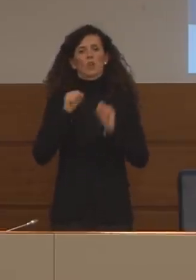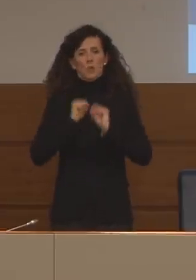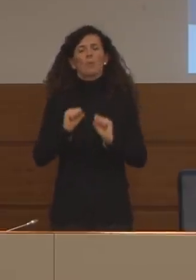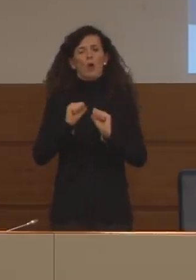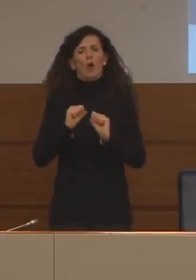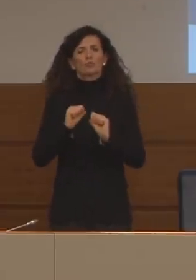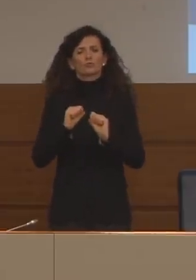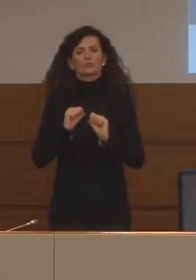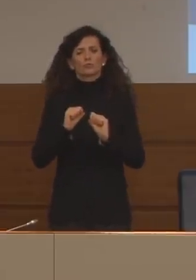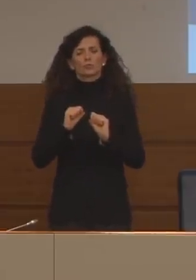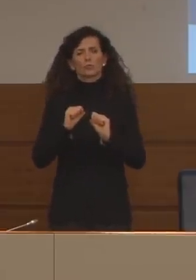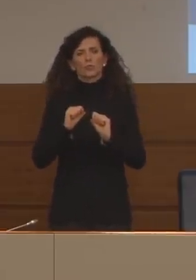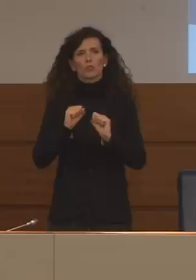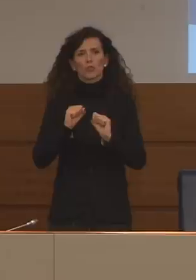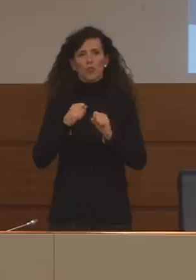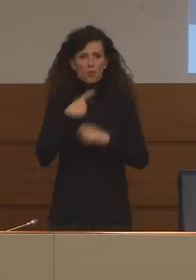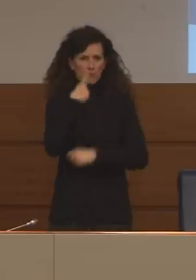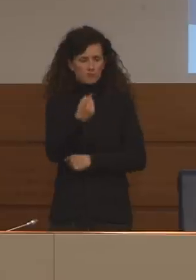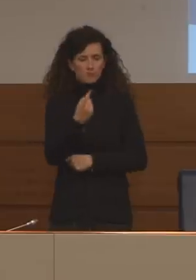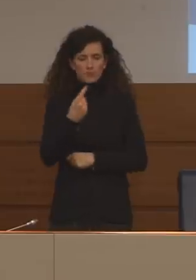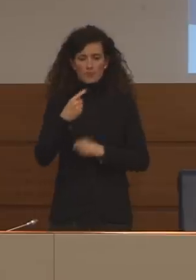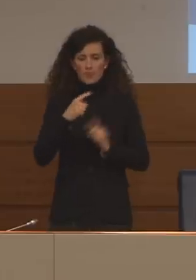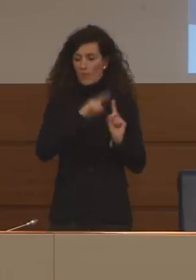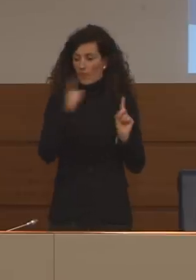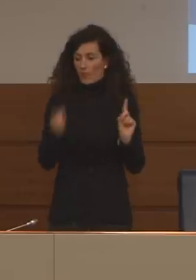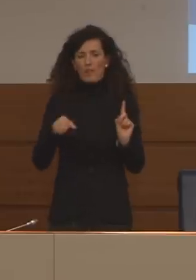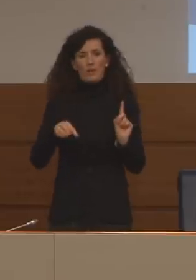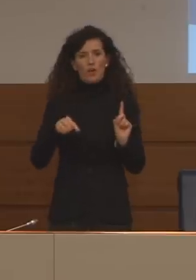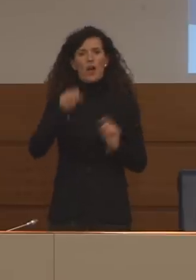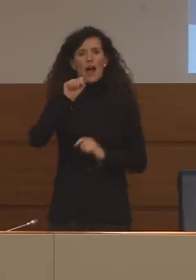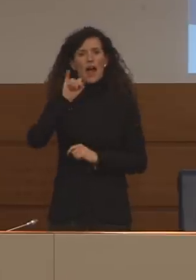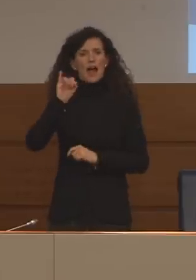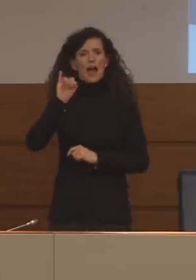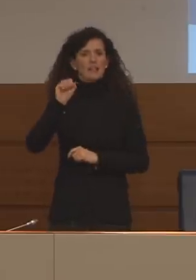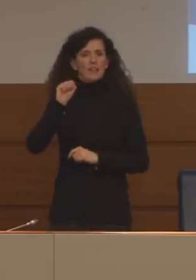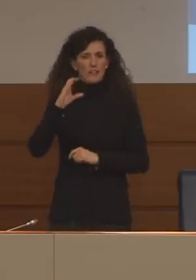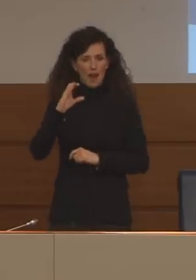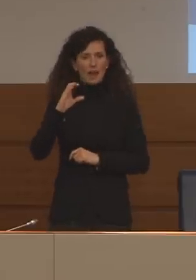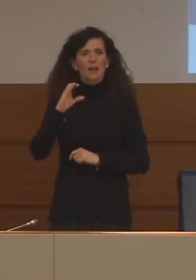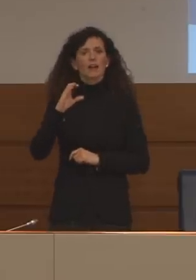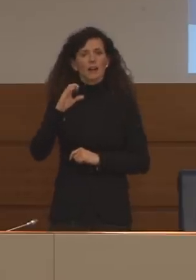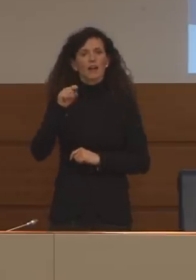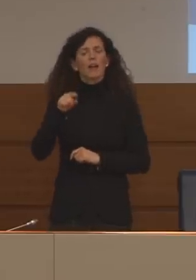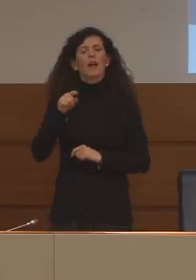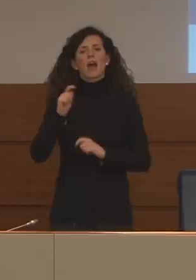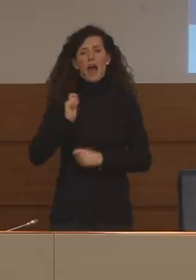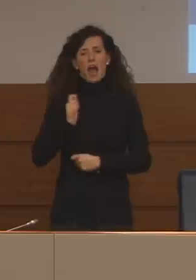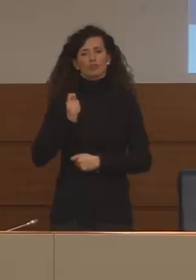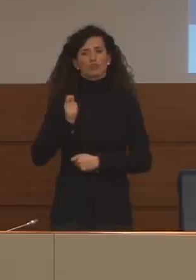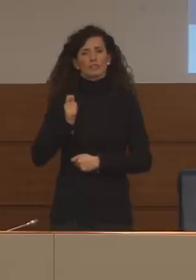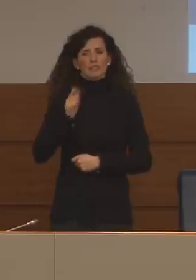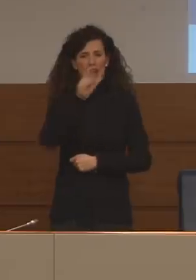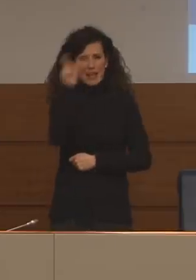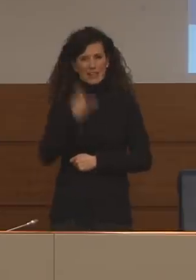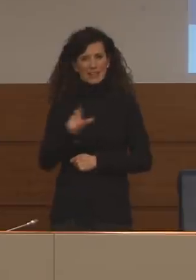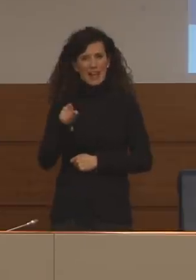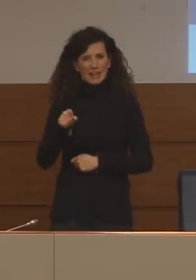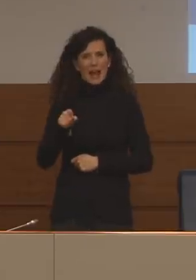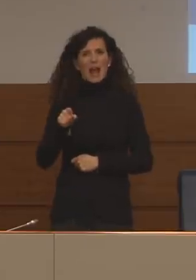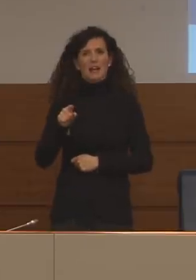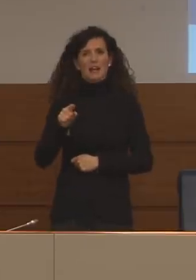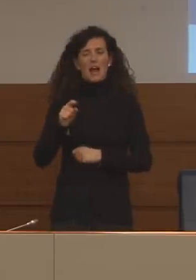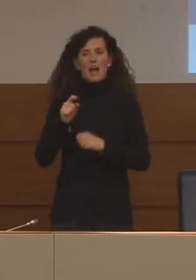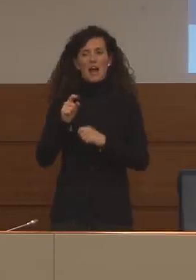in questi in queste ore haifa che come sapete l'agenzia italiana che si occupa del farmaco